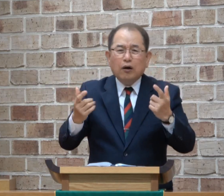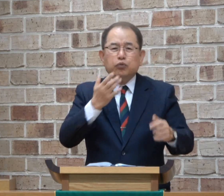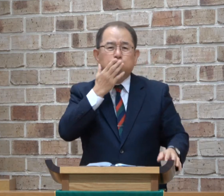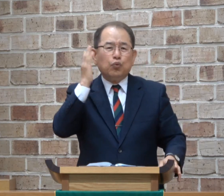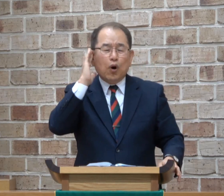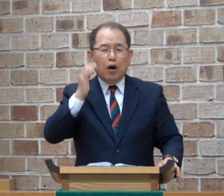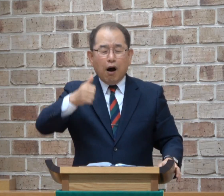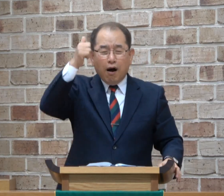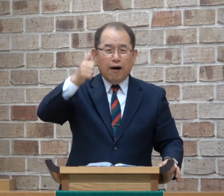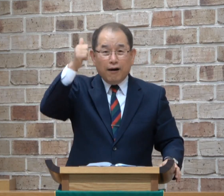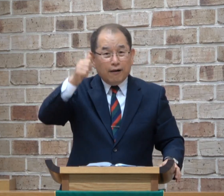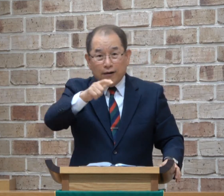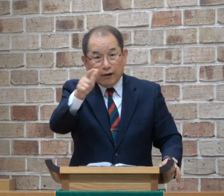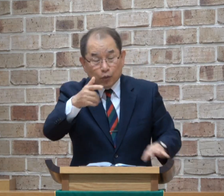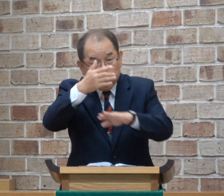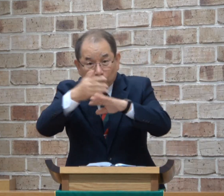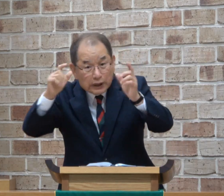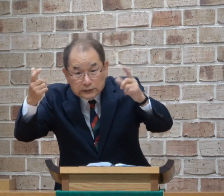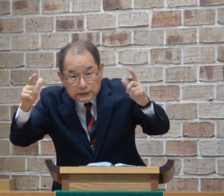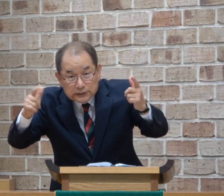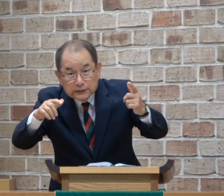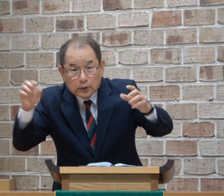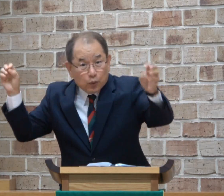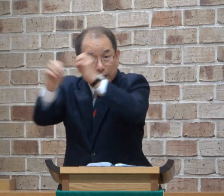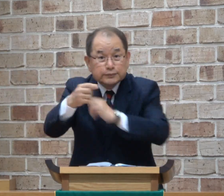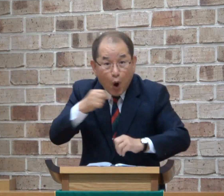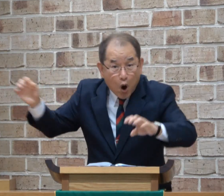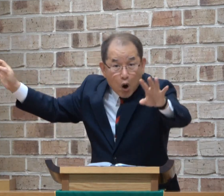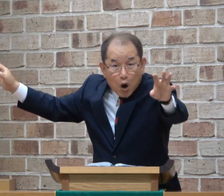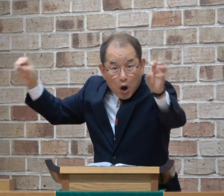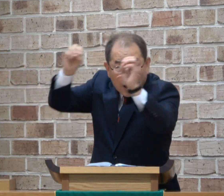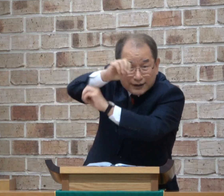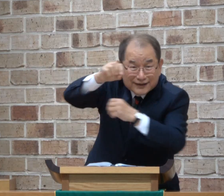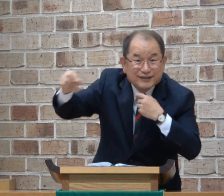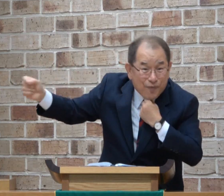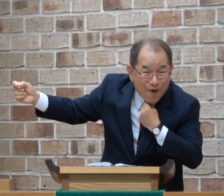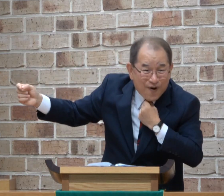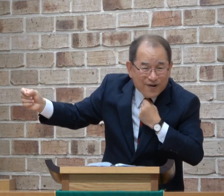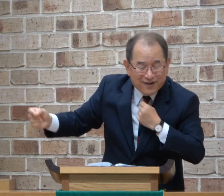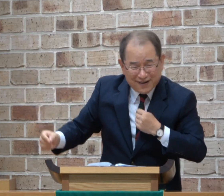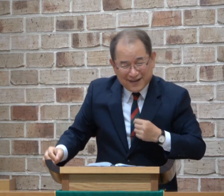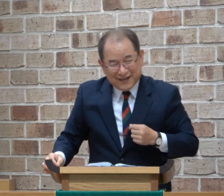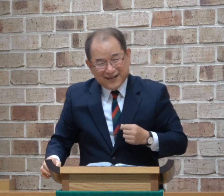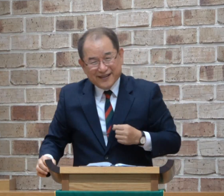우리가 힘들게 살아가는 사람들이 있는데 우리가 가진